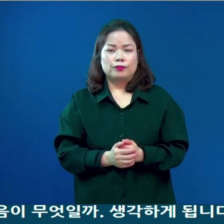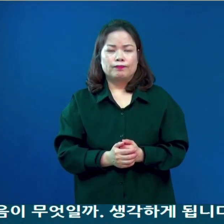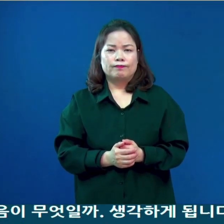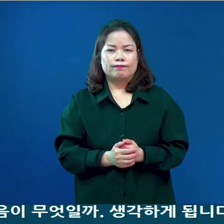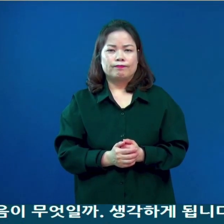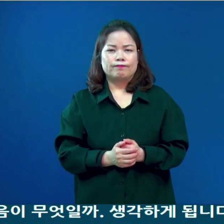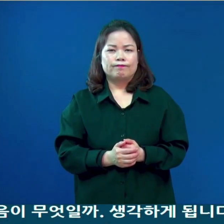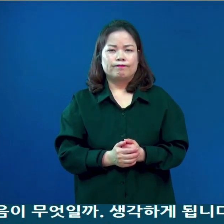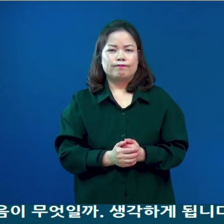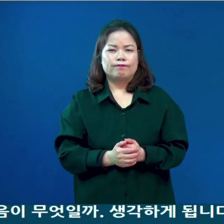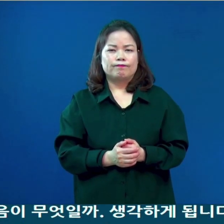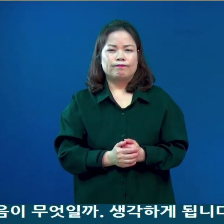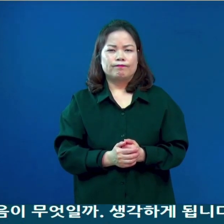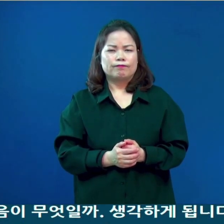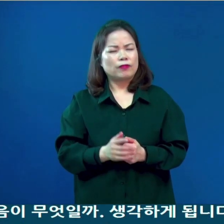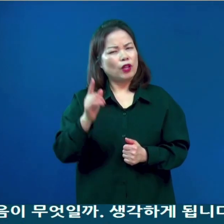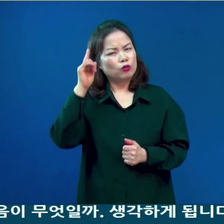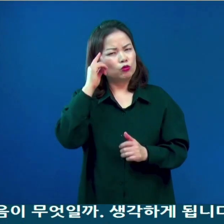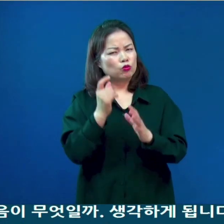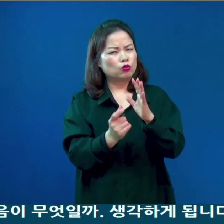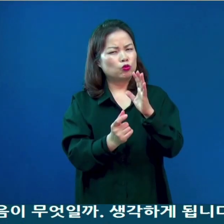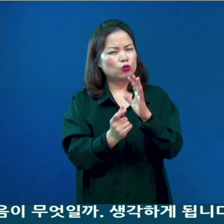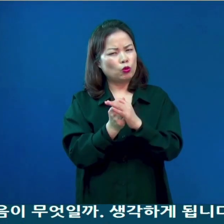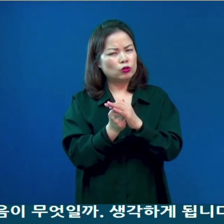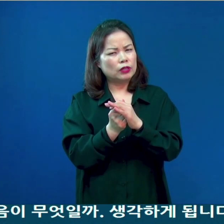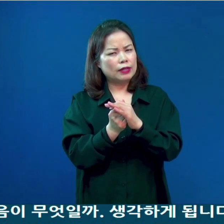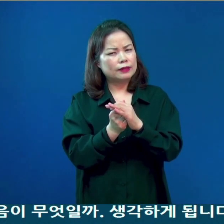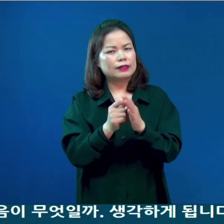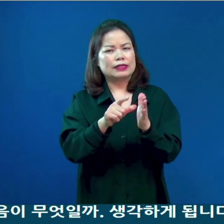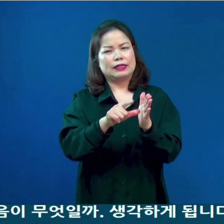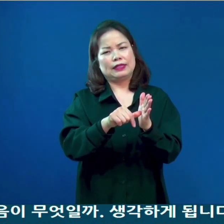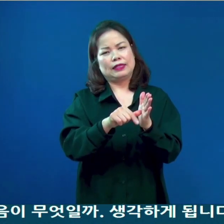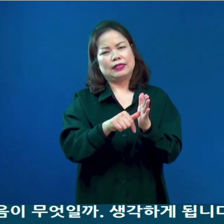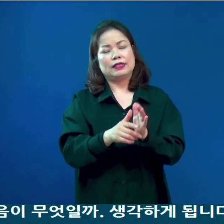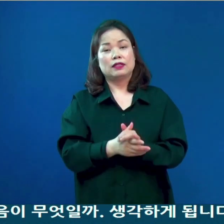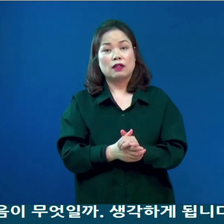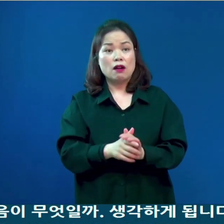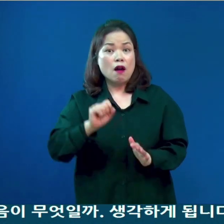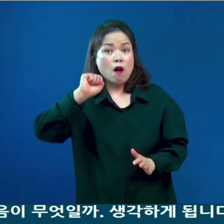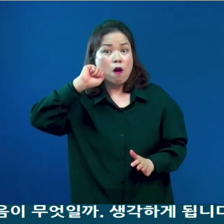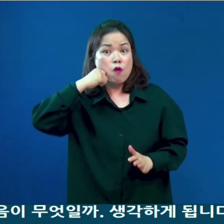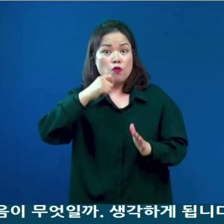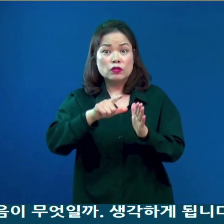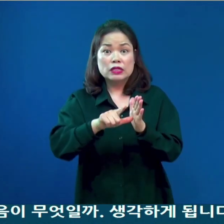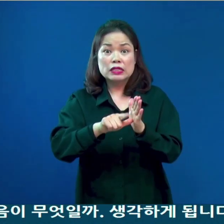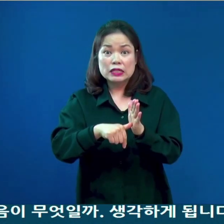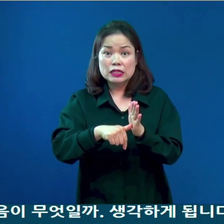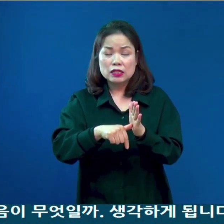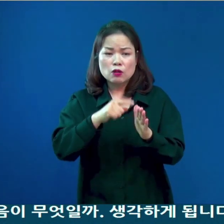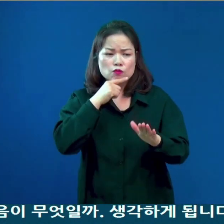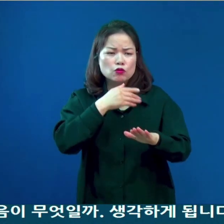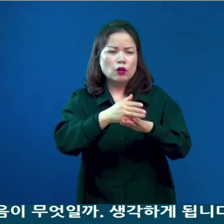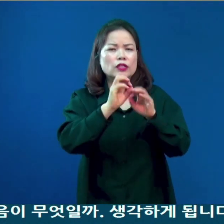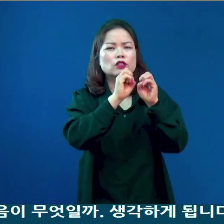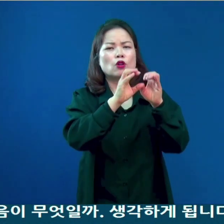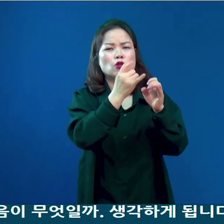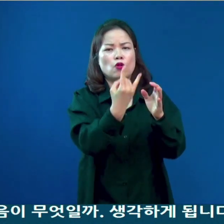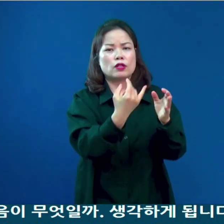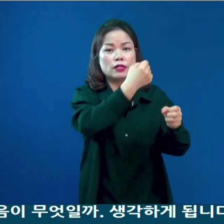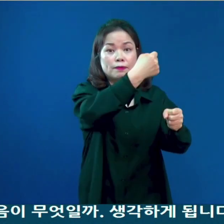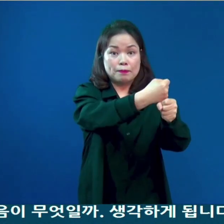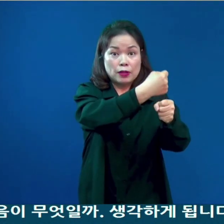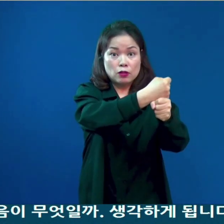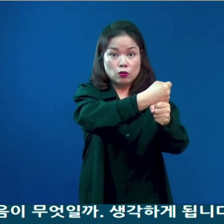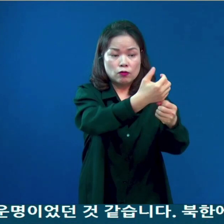참 독특한 시기였습니다. 그 어려운 시기에 북한 선교를 만들고